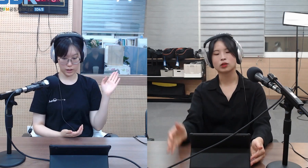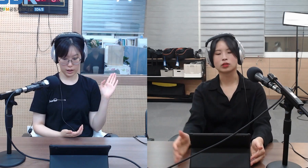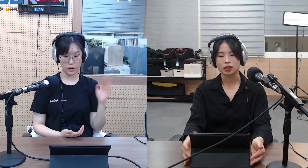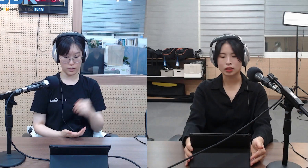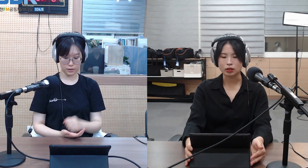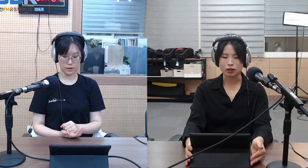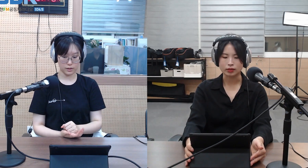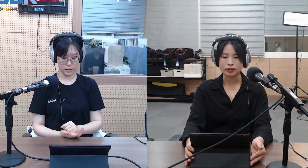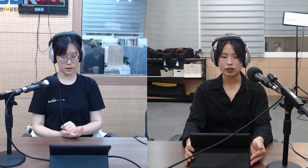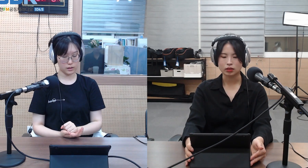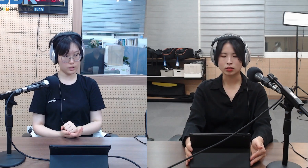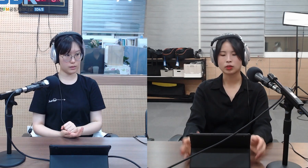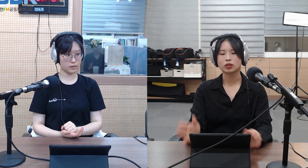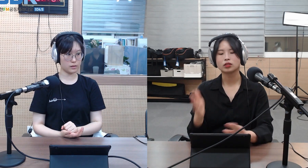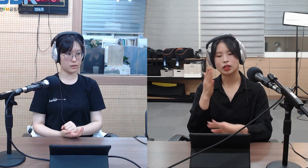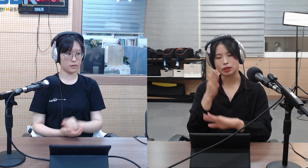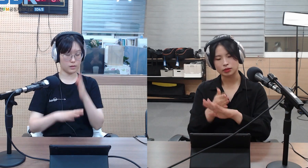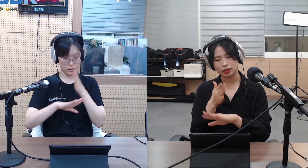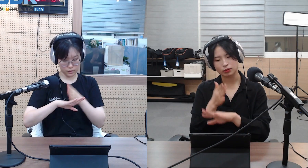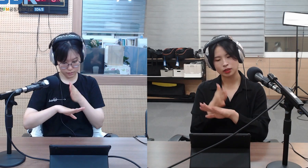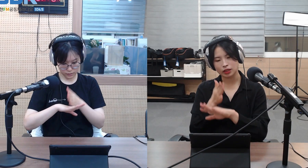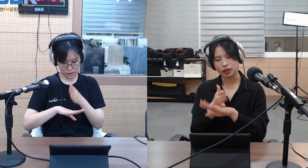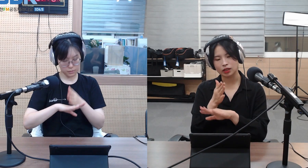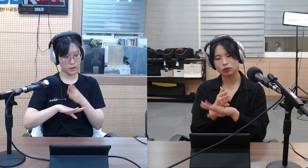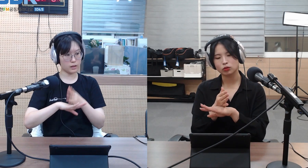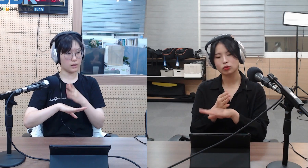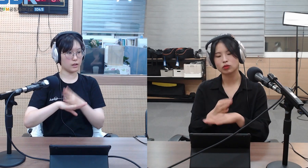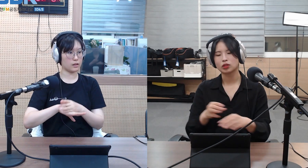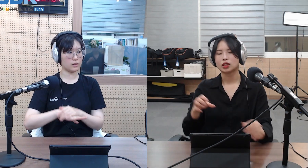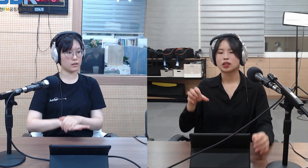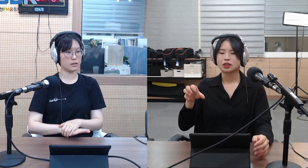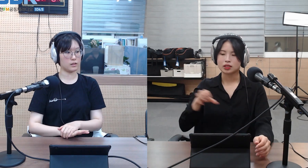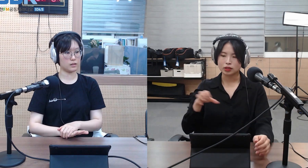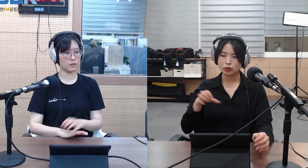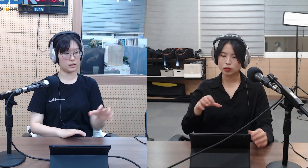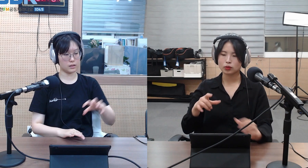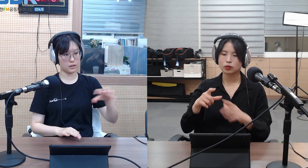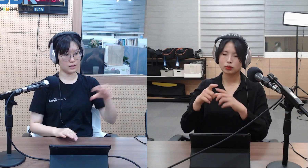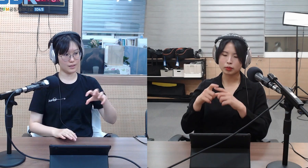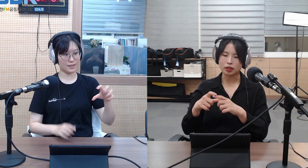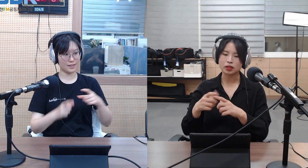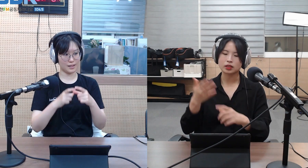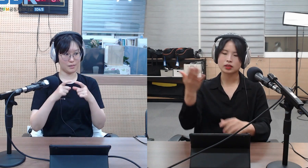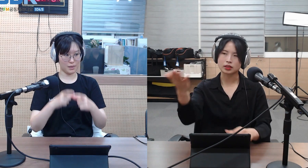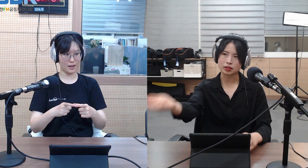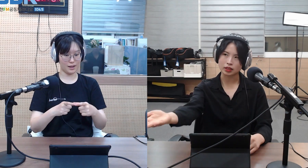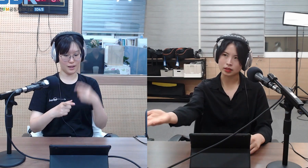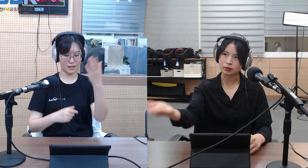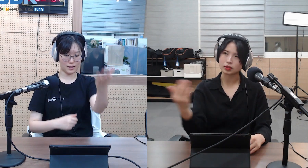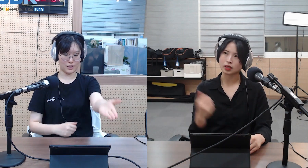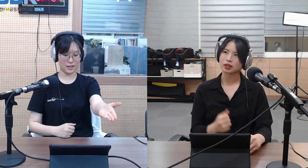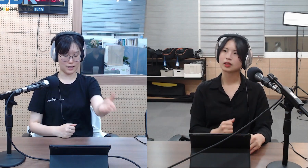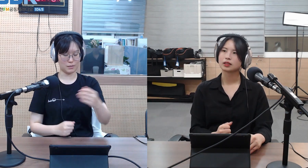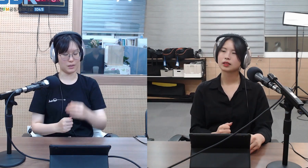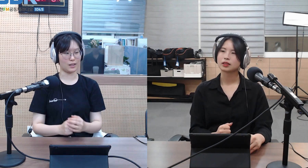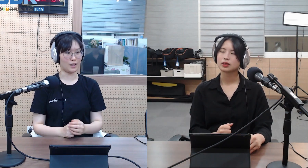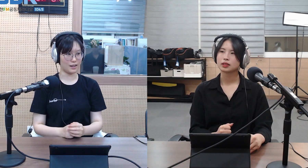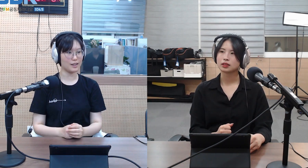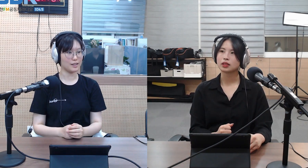이렇게 하고. 그러면 감사합니다 하고 진동 벨 드리겠습니다. 드리겠습니다. 이렇게 하시면